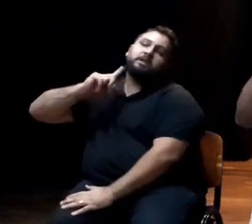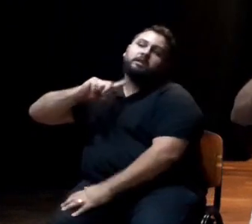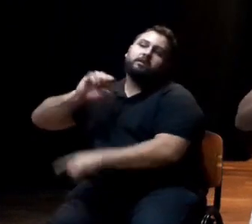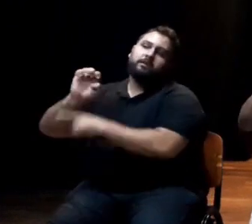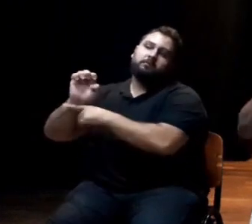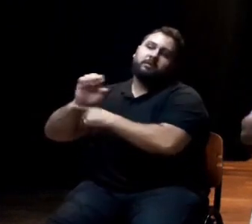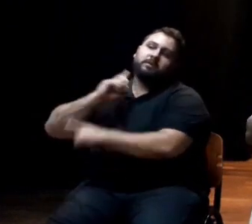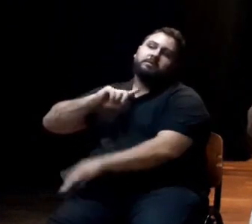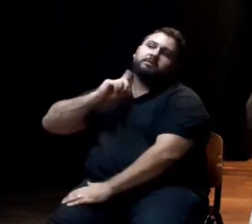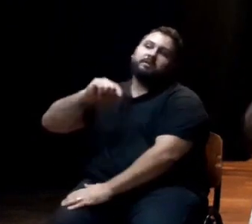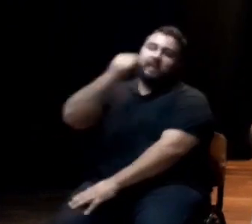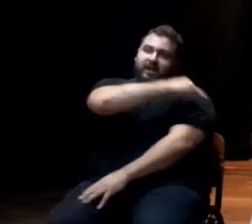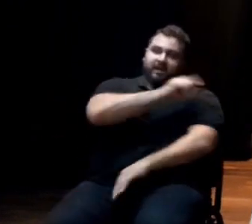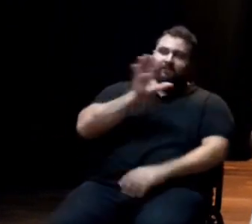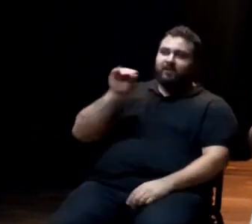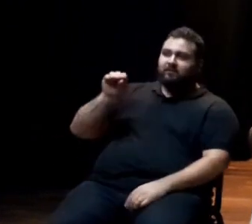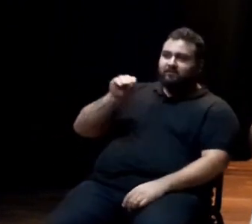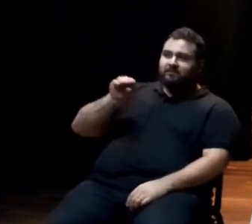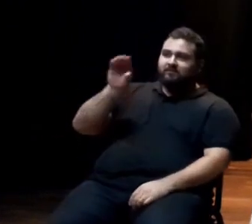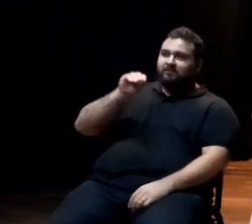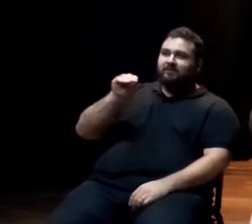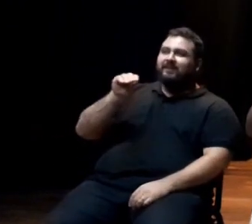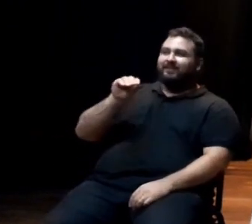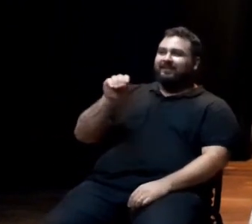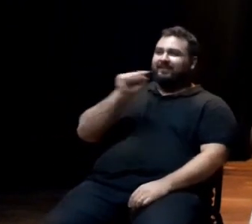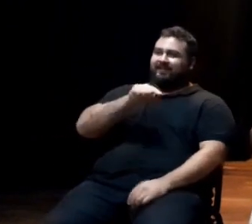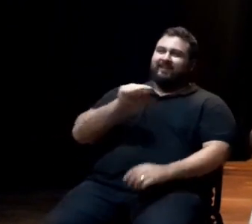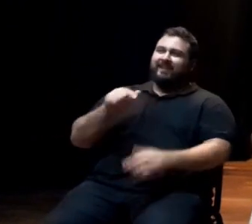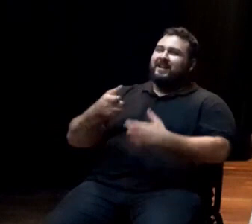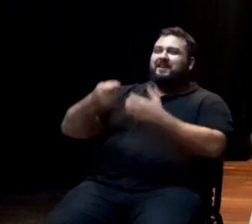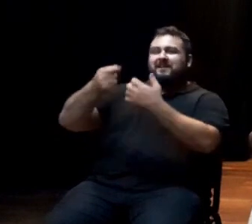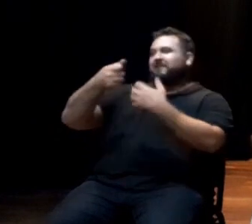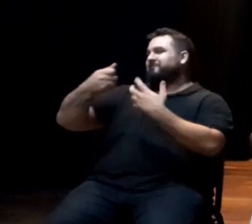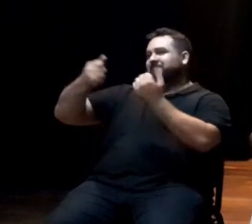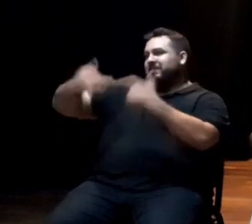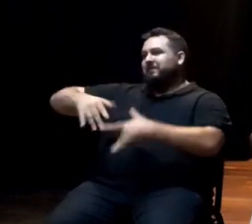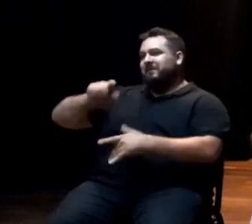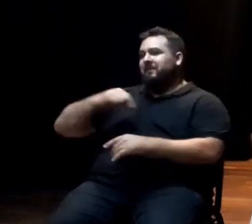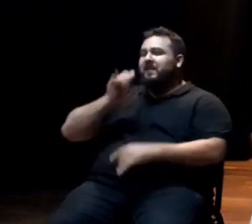Eu sei que você não falou, eu que estou falando. Por exemplo,